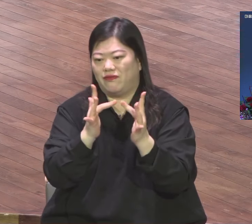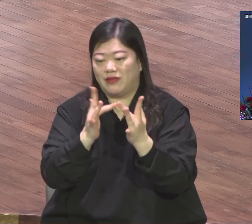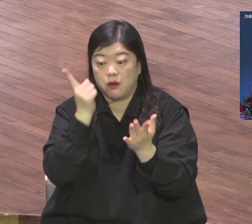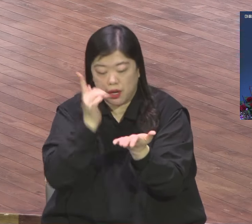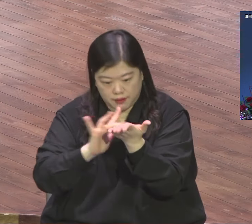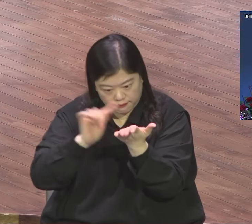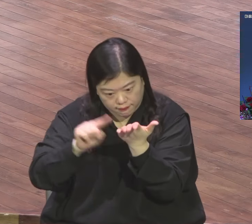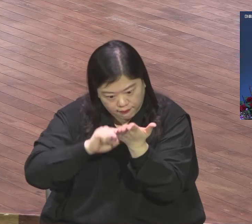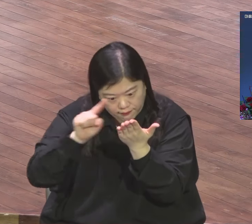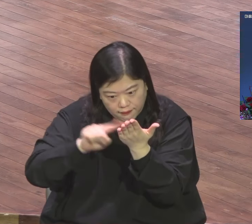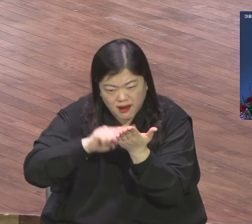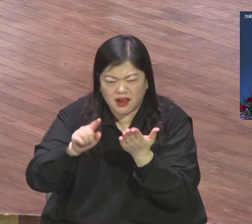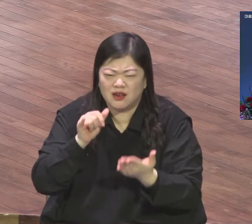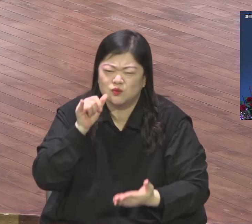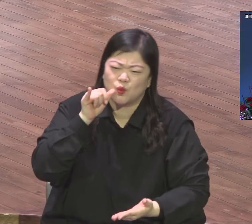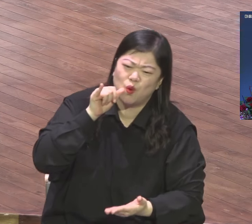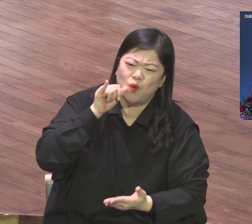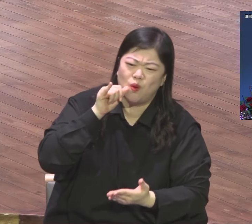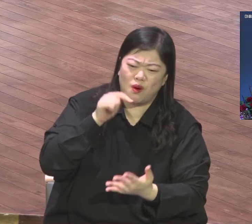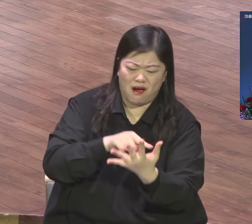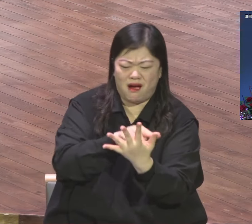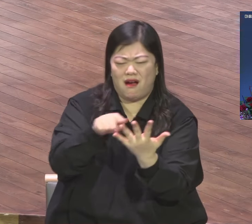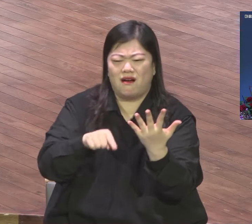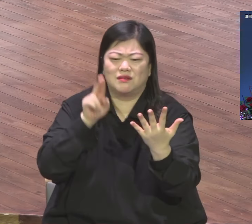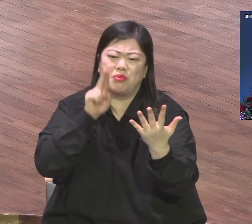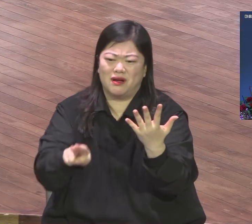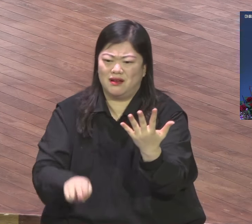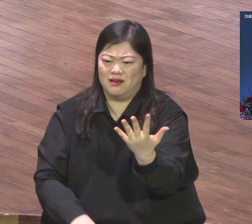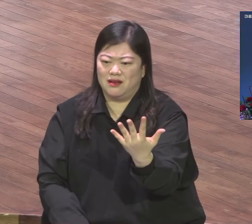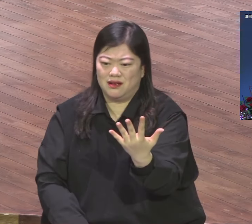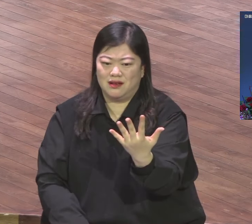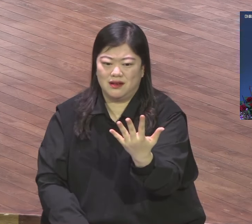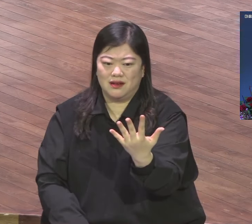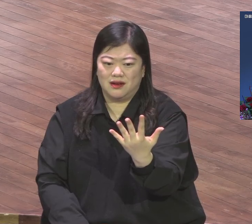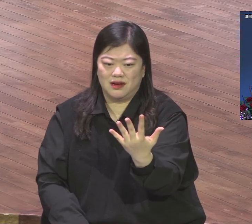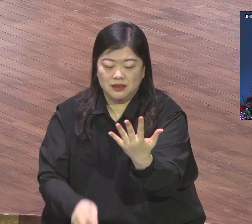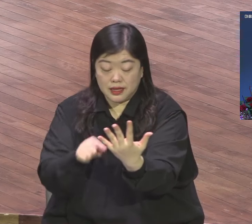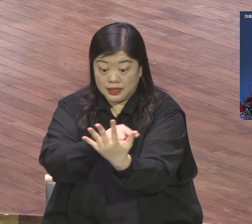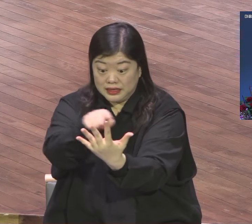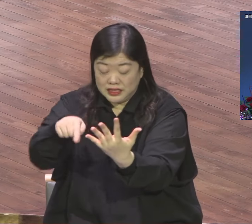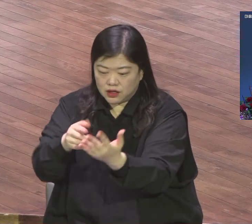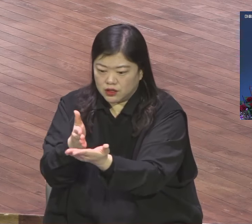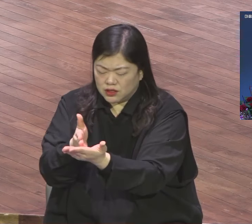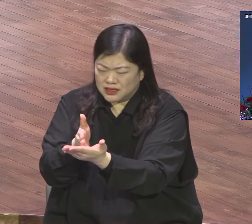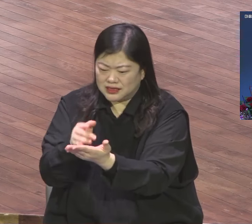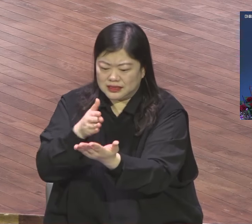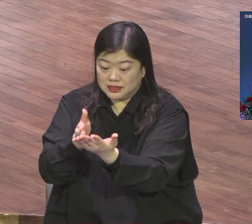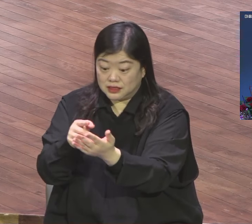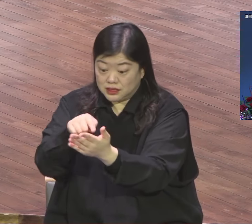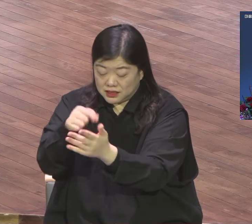5대 중독이라고 하는데 이 중독 전문가들이